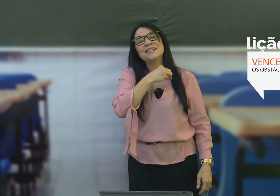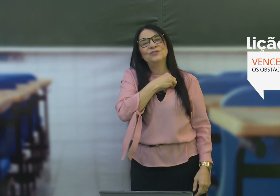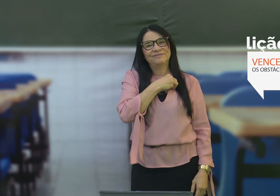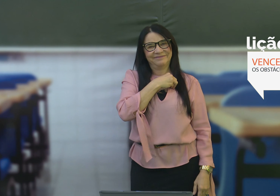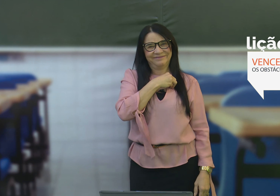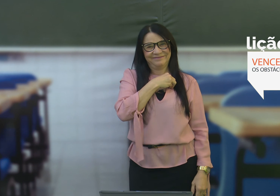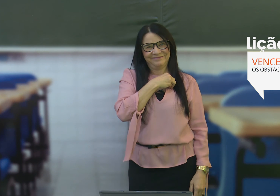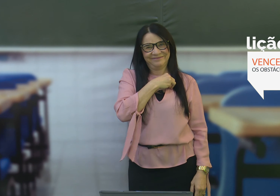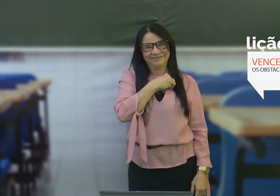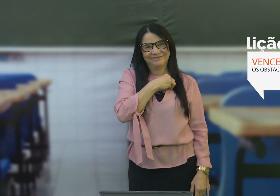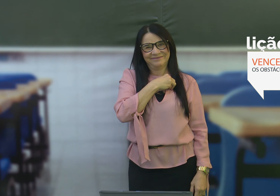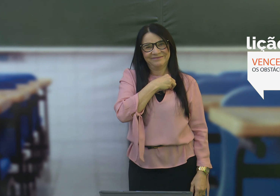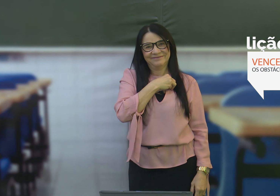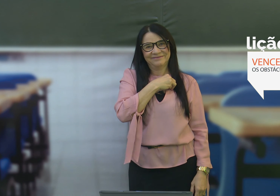tentação.